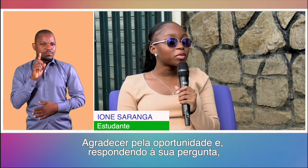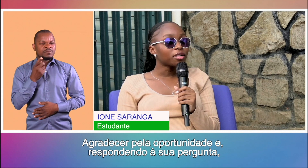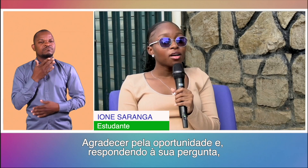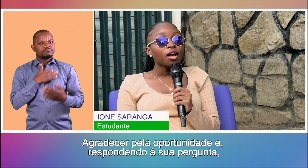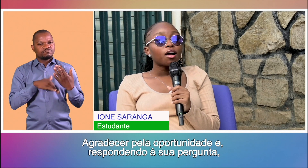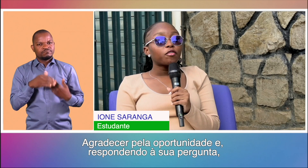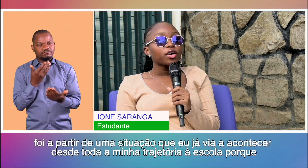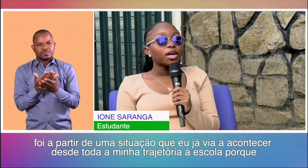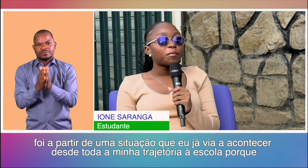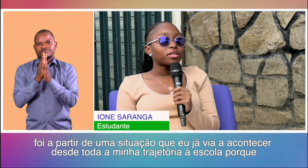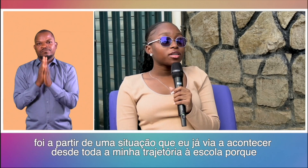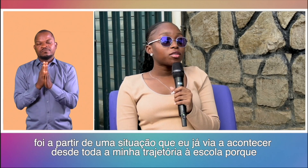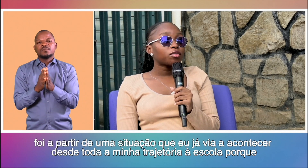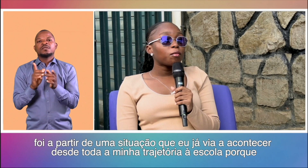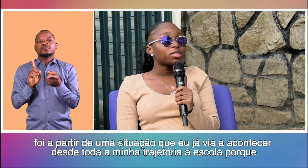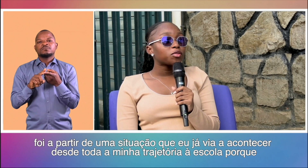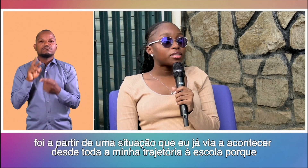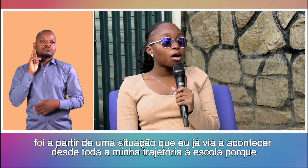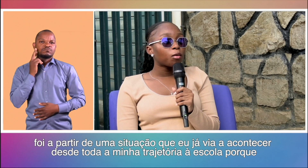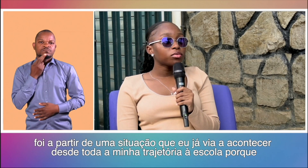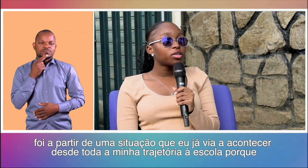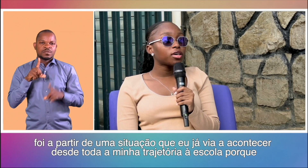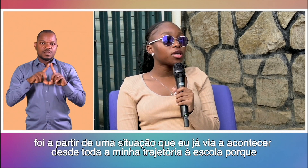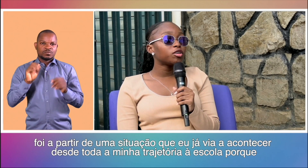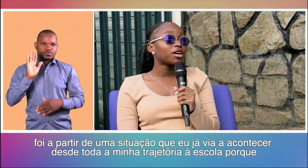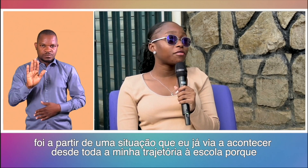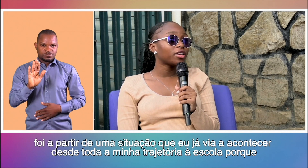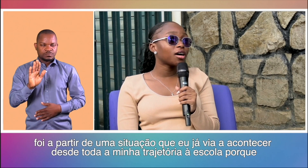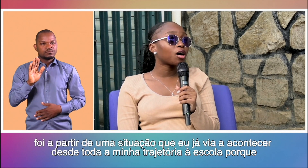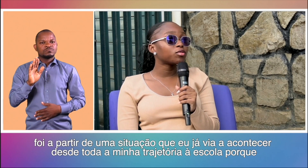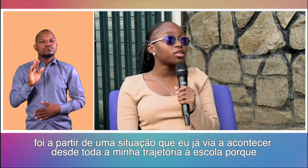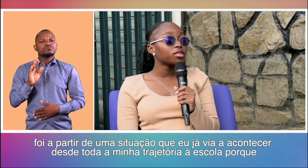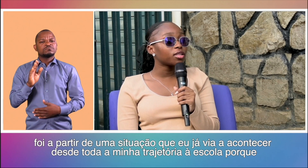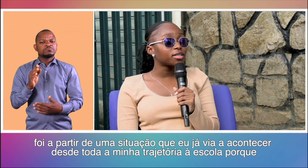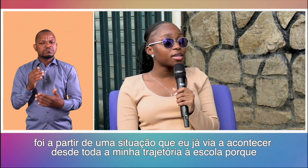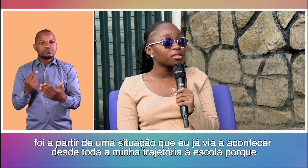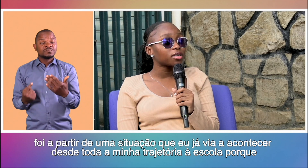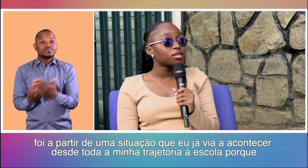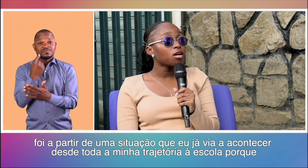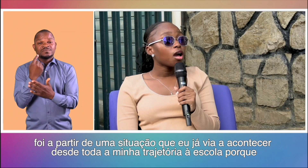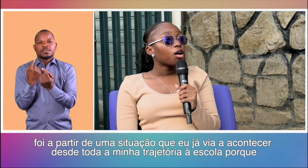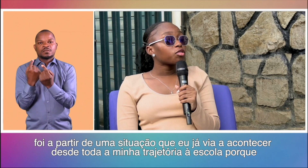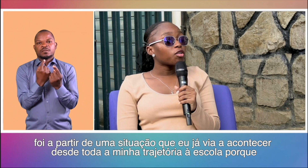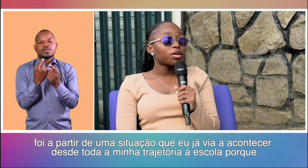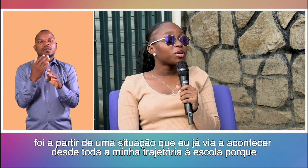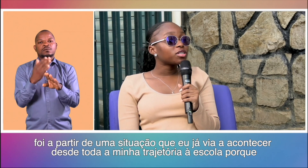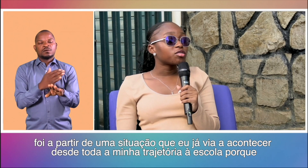pergunta, foi a partir de uma situação que eu já via acontecer desde toda a minha trajetória